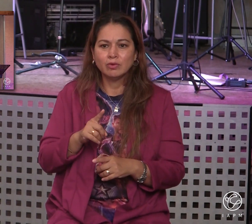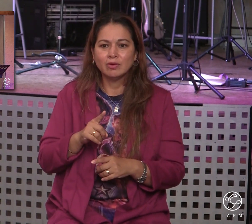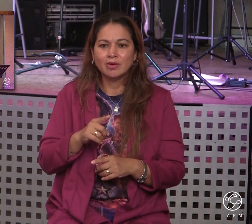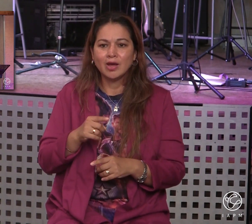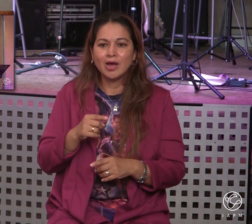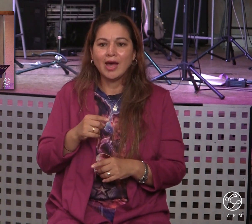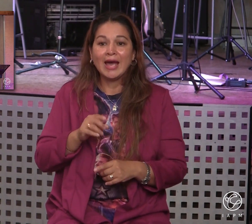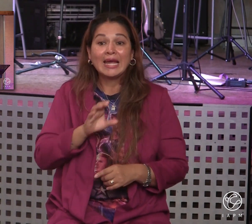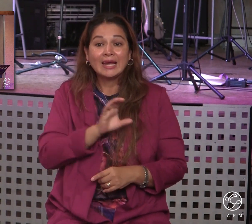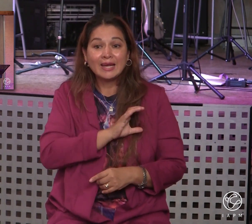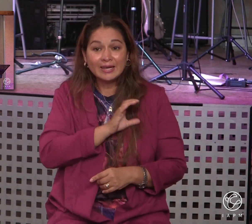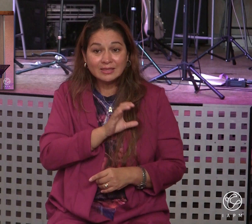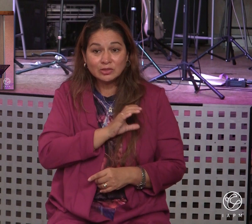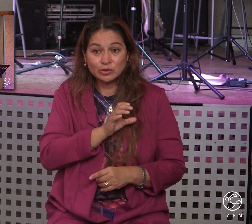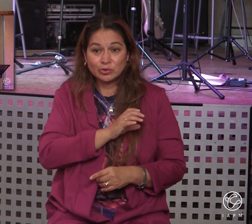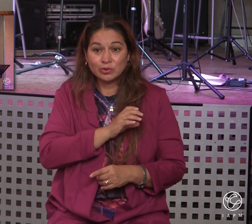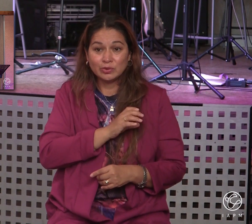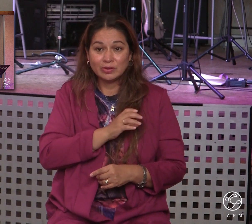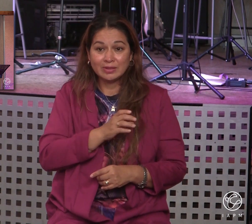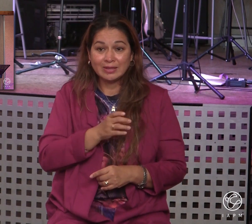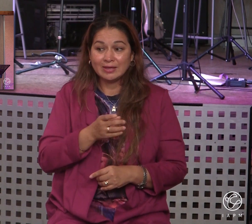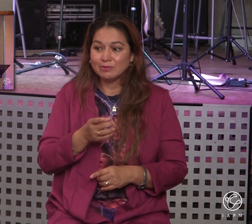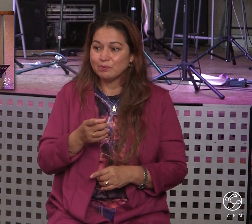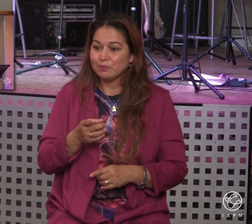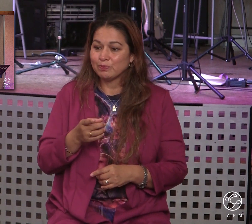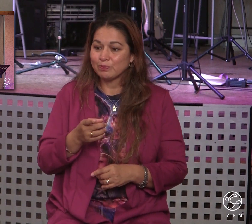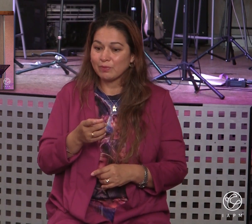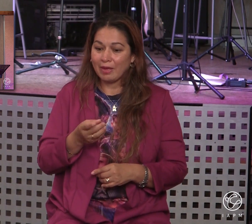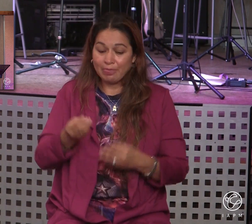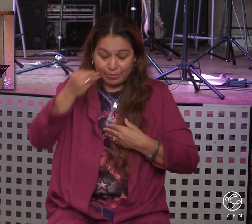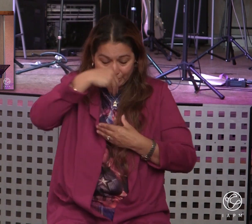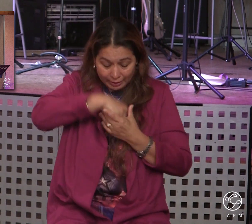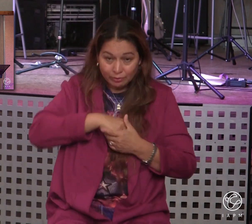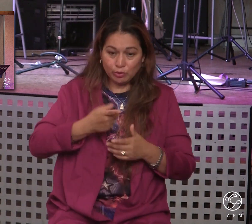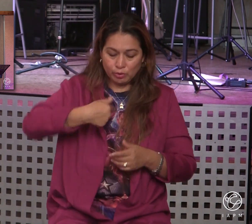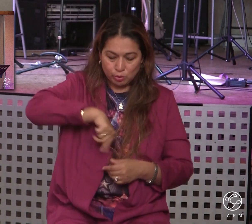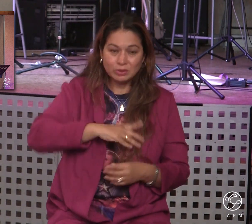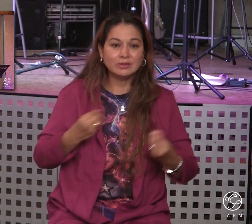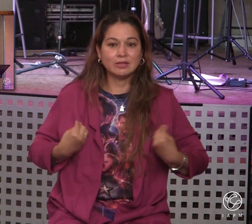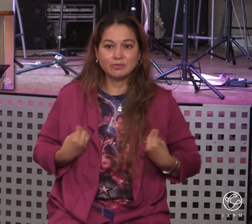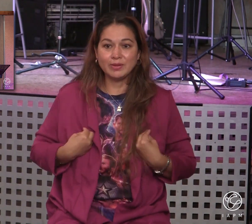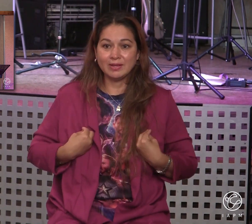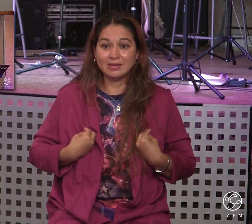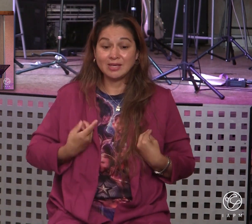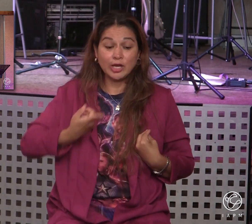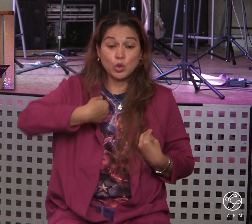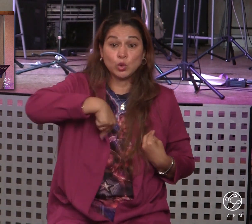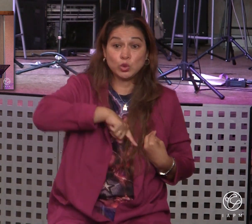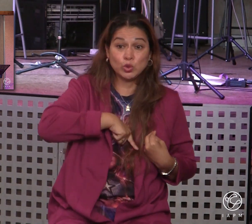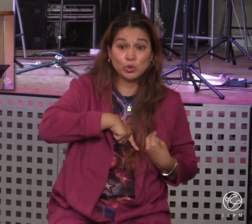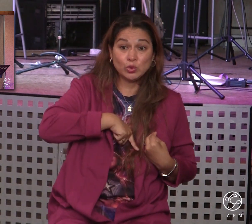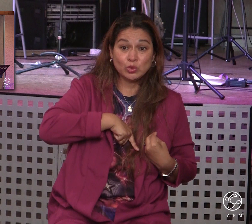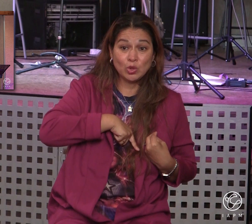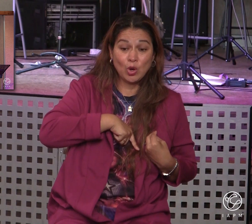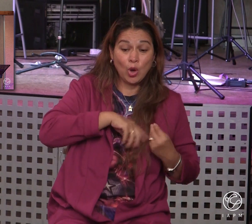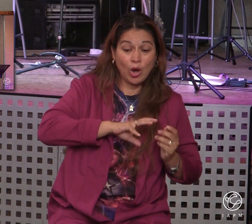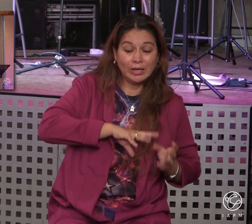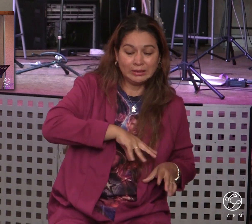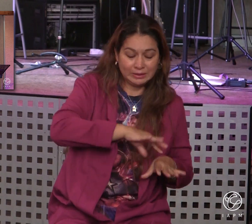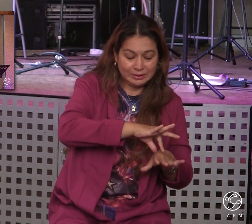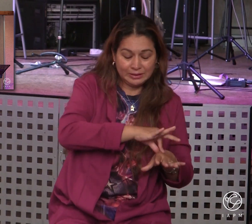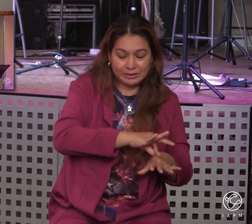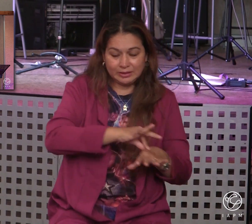Va de Cristo, creedme, va de Cristo. Por eso ellos tenían que conocerle bien a